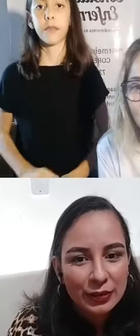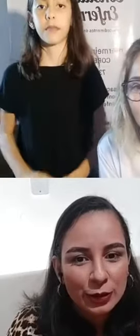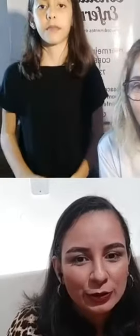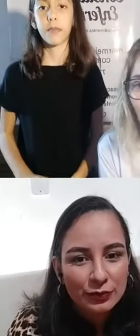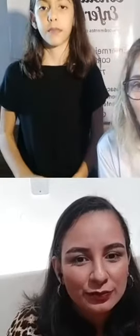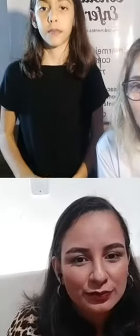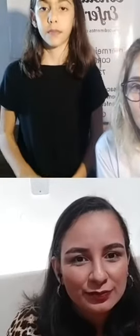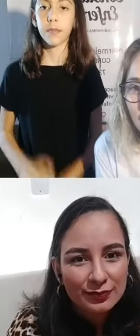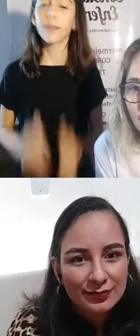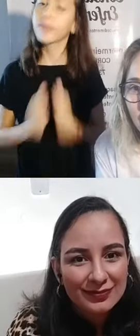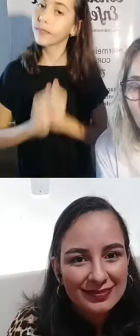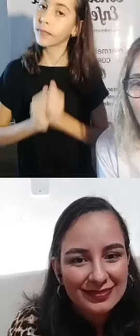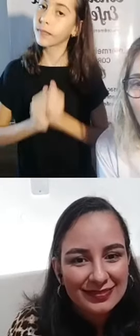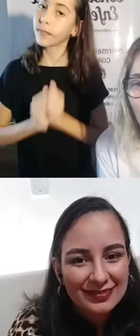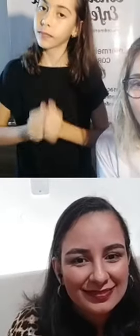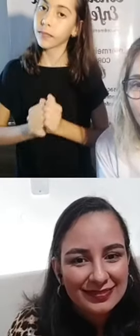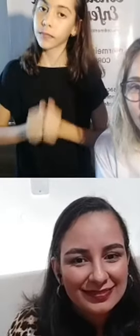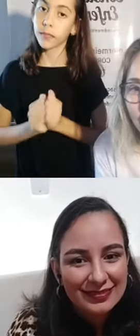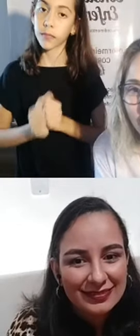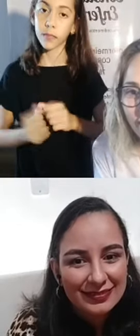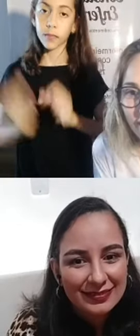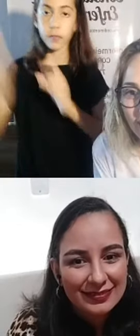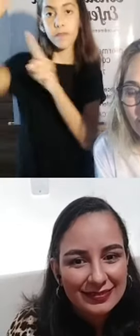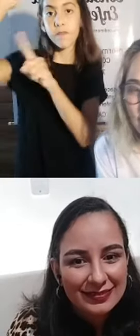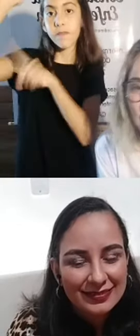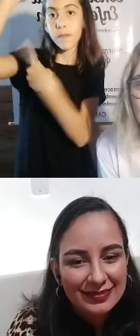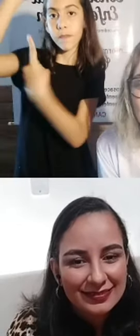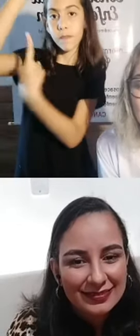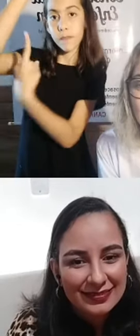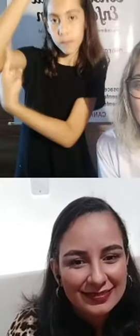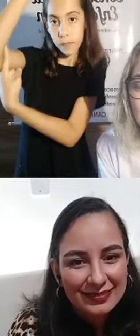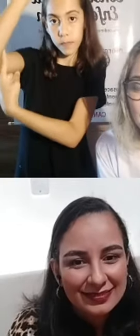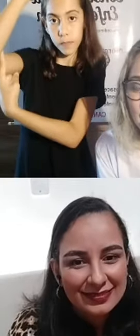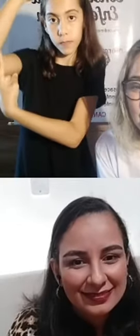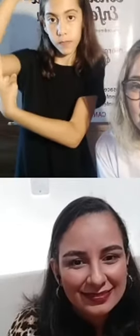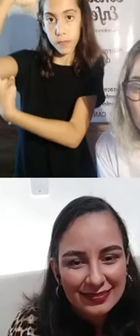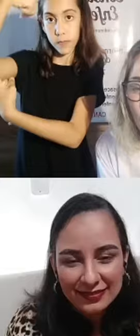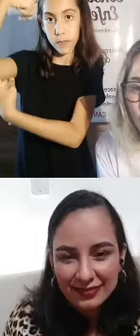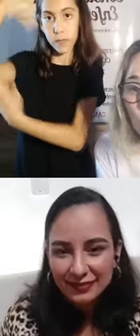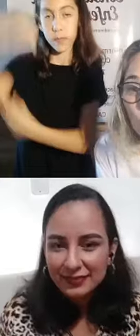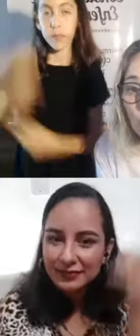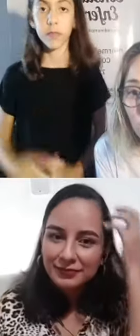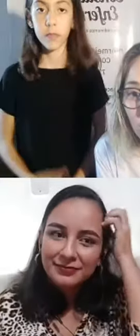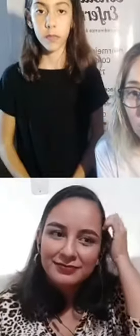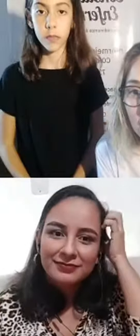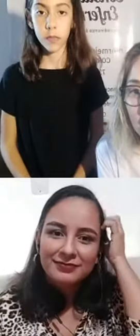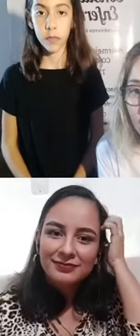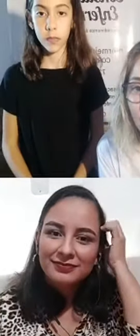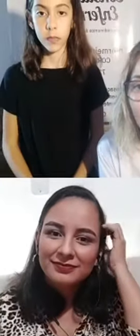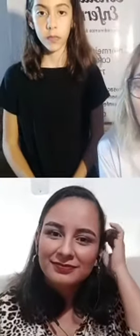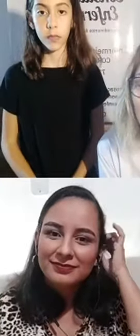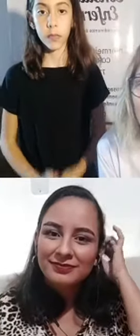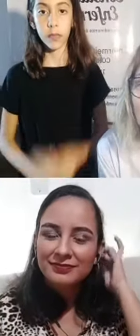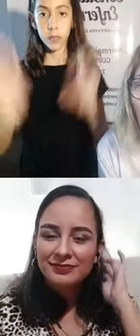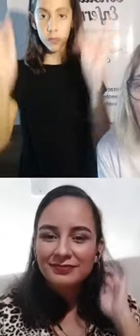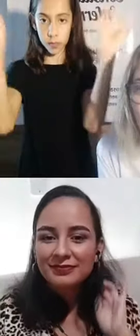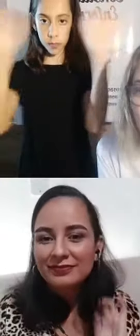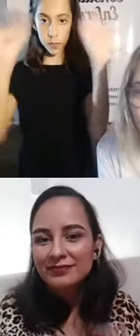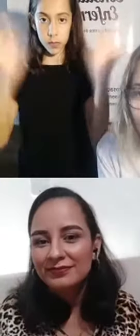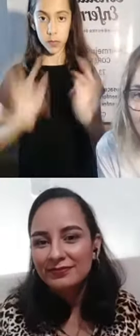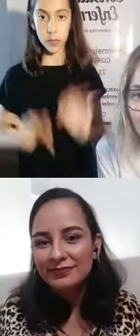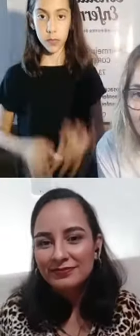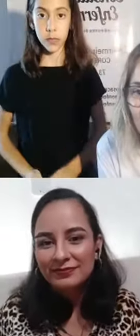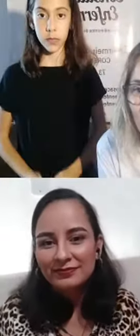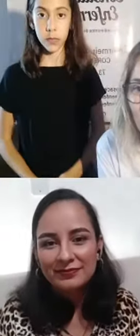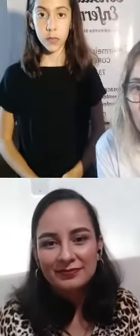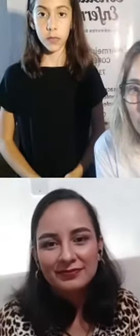página. Você que é uma mulher guerreira, que tem tantas marcas positivas, né, dentro da nossa